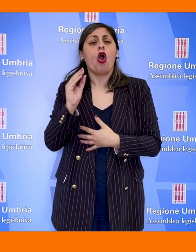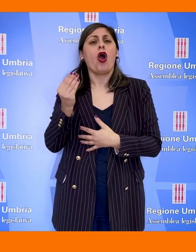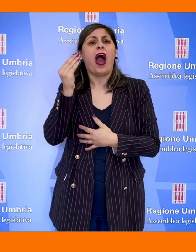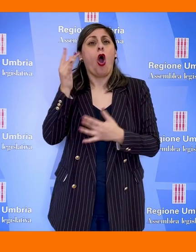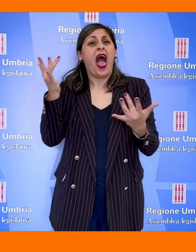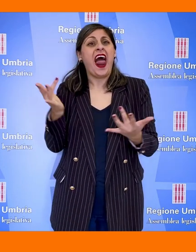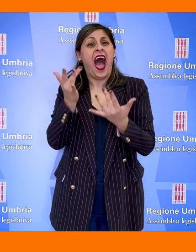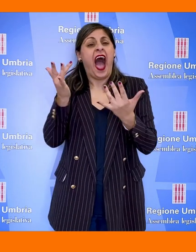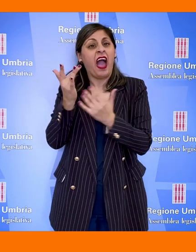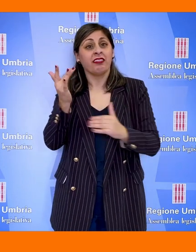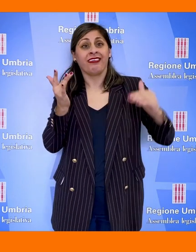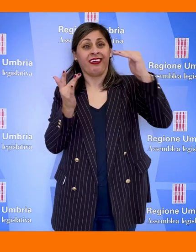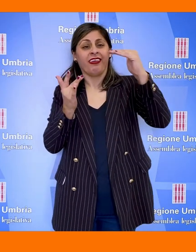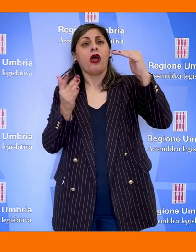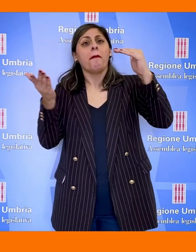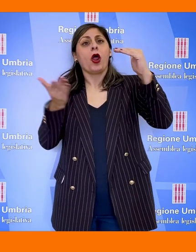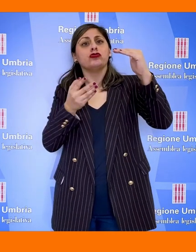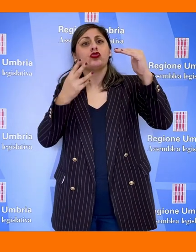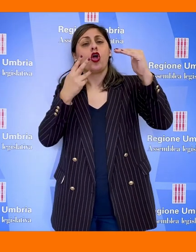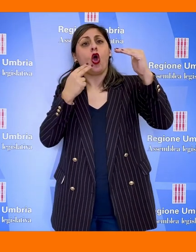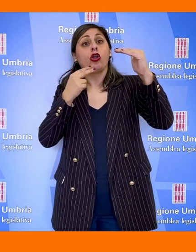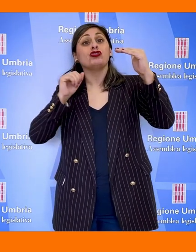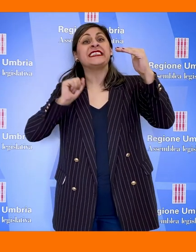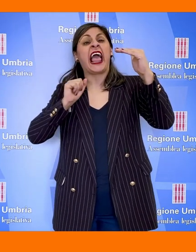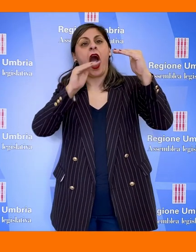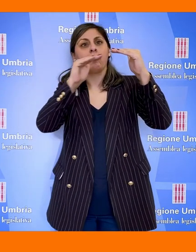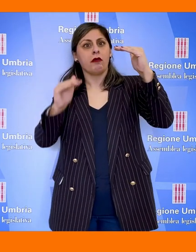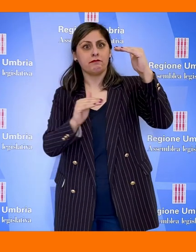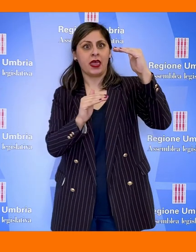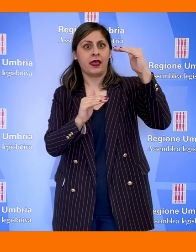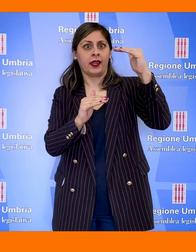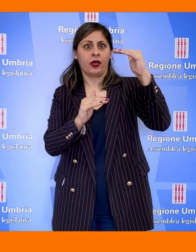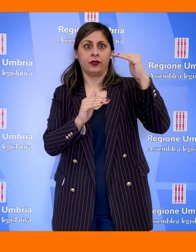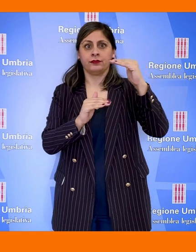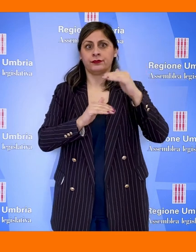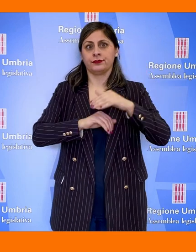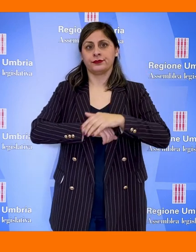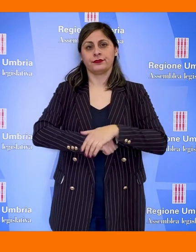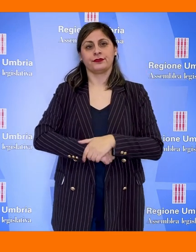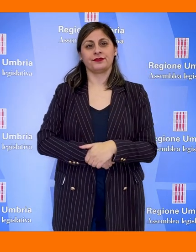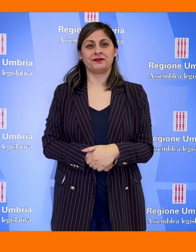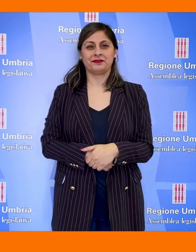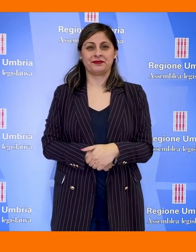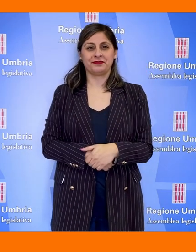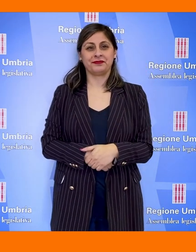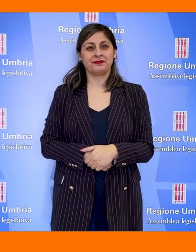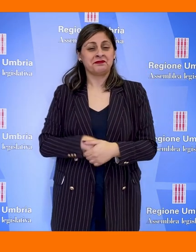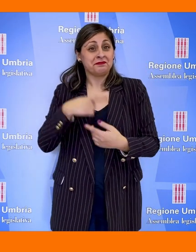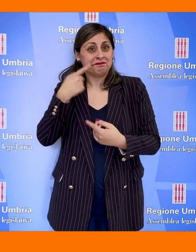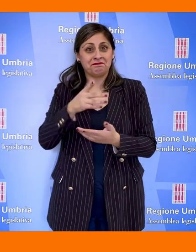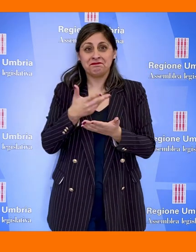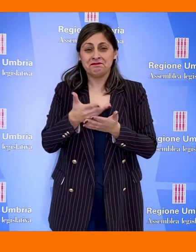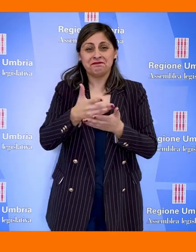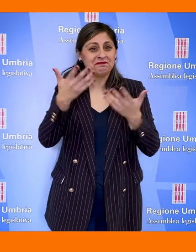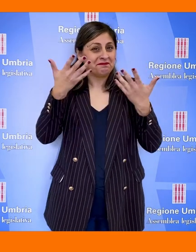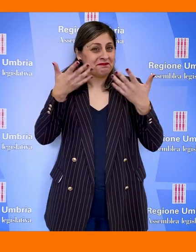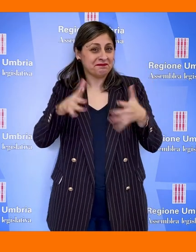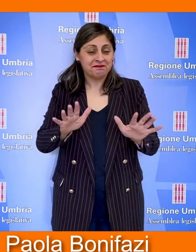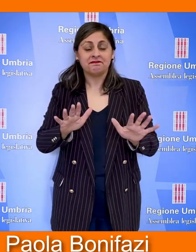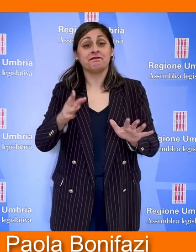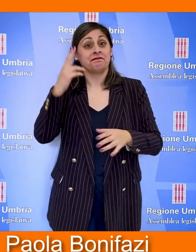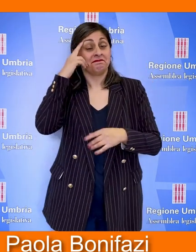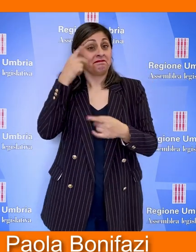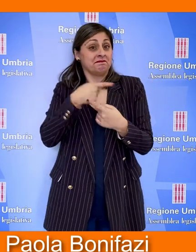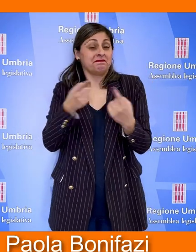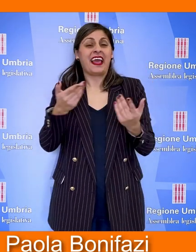Light in categoria superiore al prosciutto di Norcia, fra gli alimenti sani. Anche per questa edizione è tutto, vi ricordo